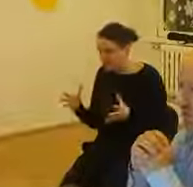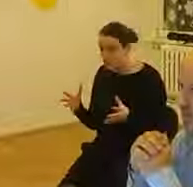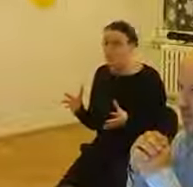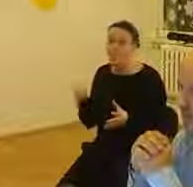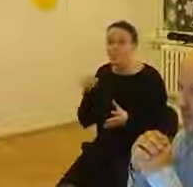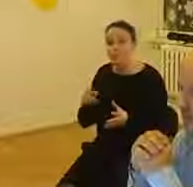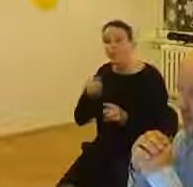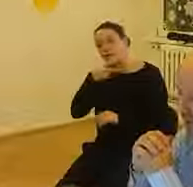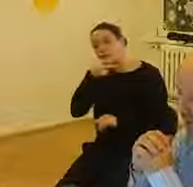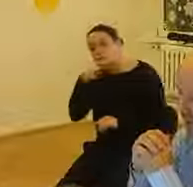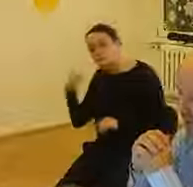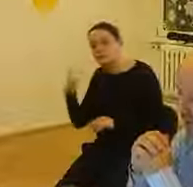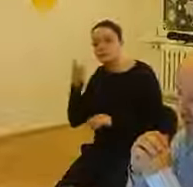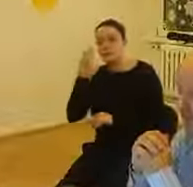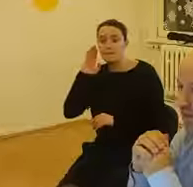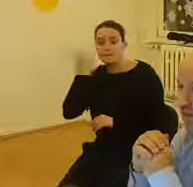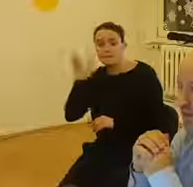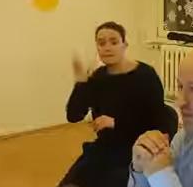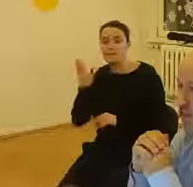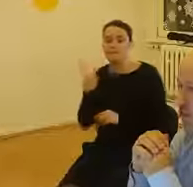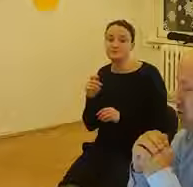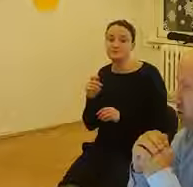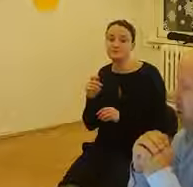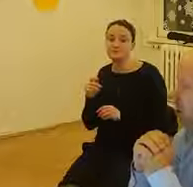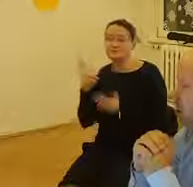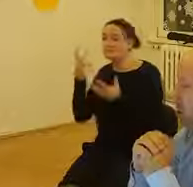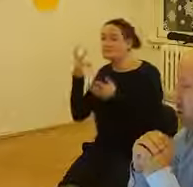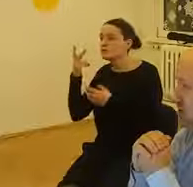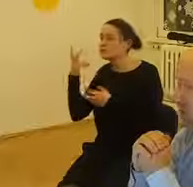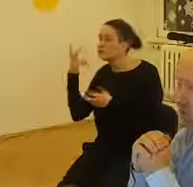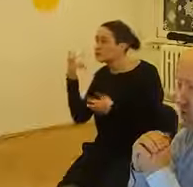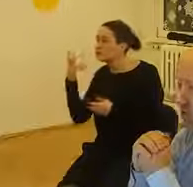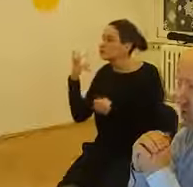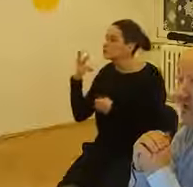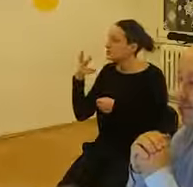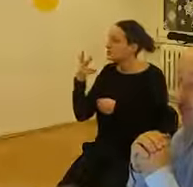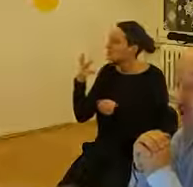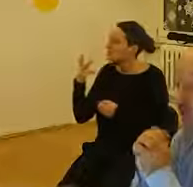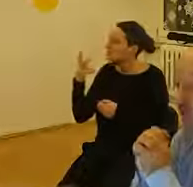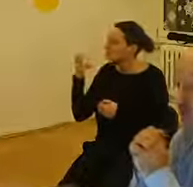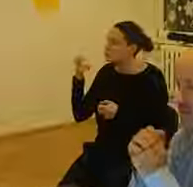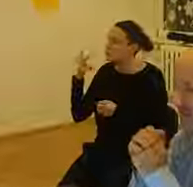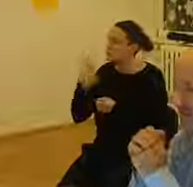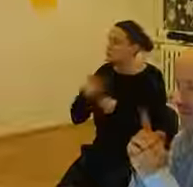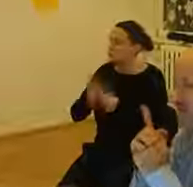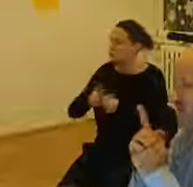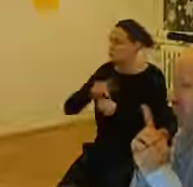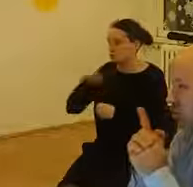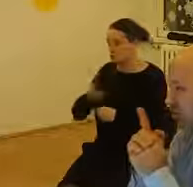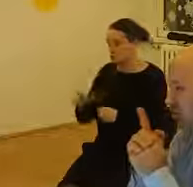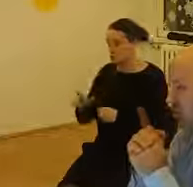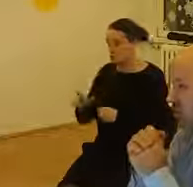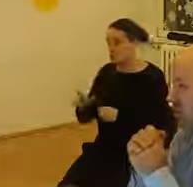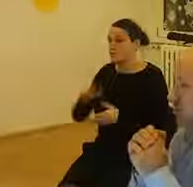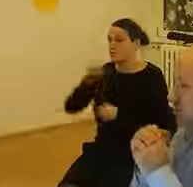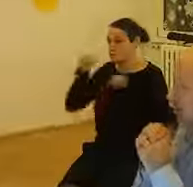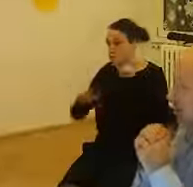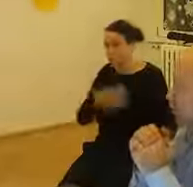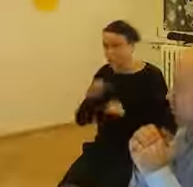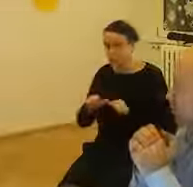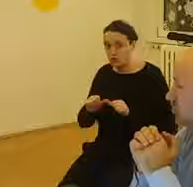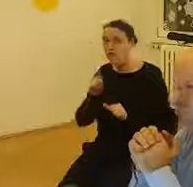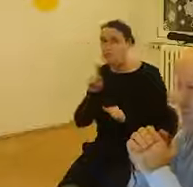w rejestrach miasta, to nam daje tam 330 parę tysięcy złotych. To nam daje więcej w jednym roku niż